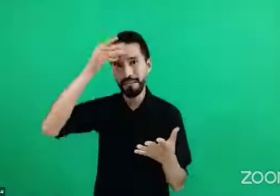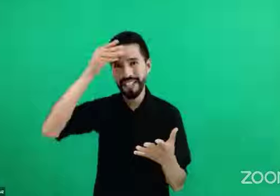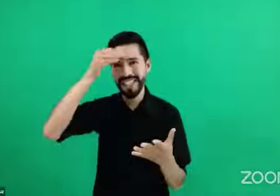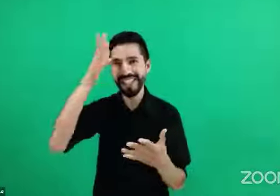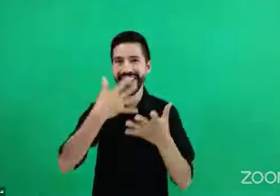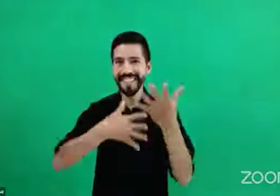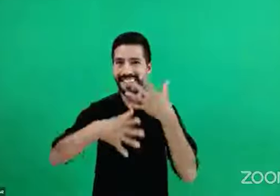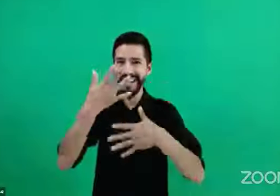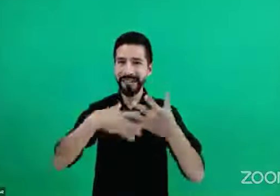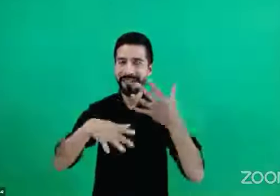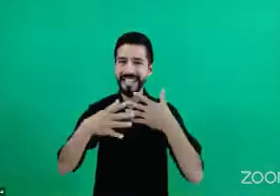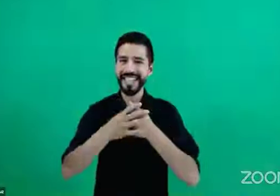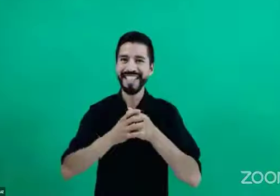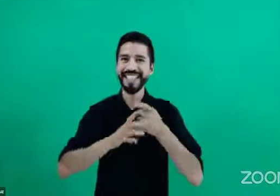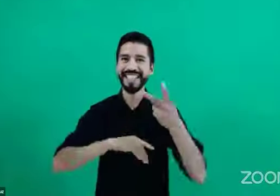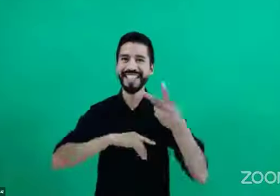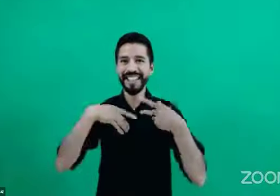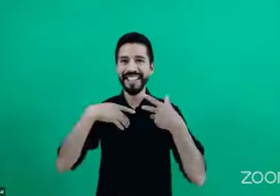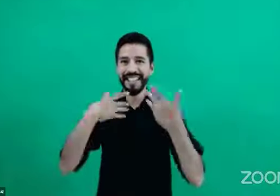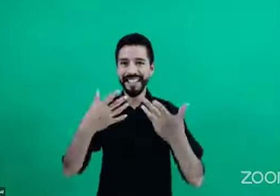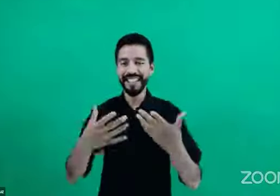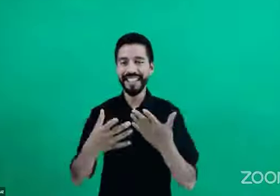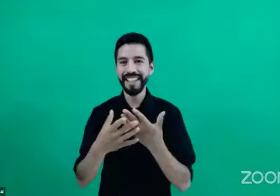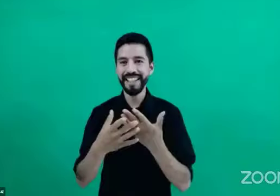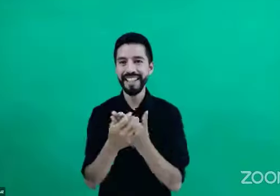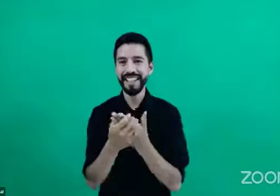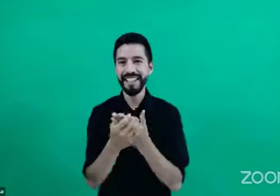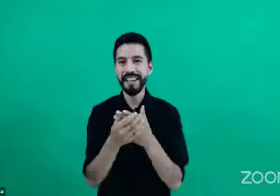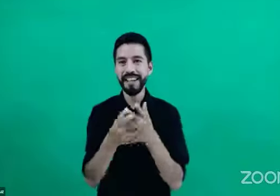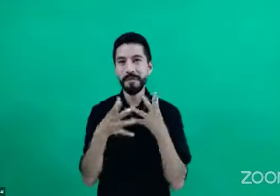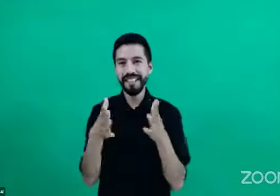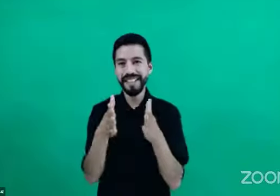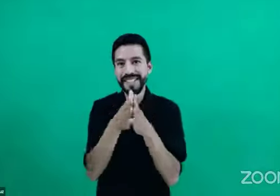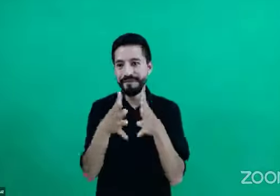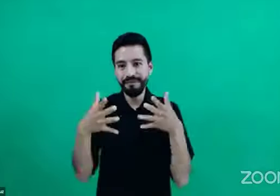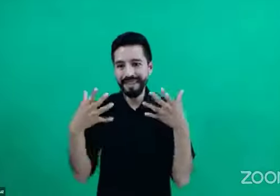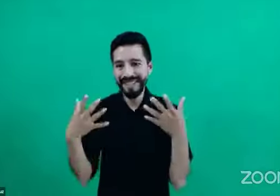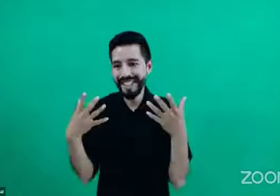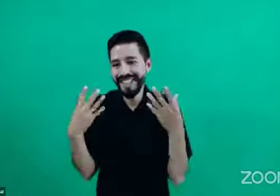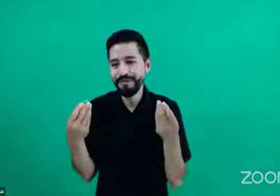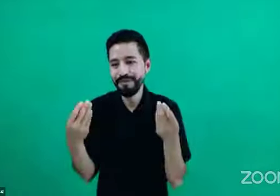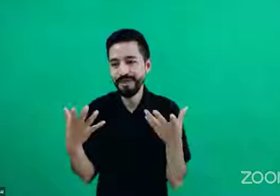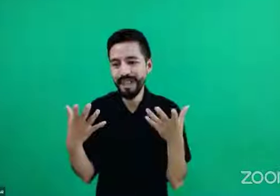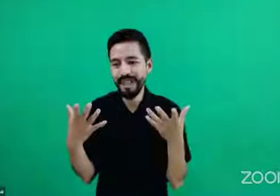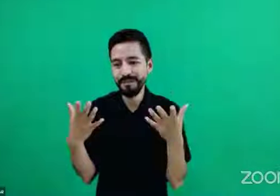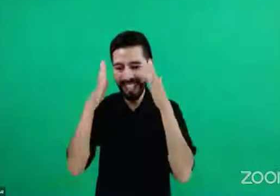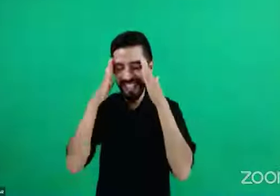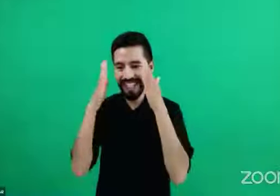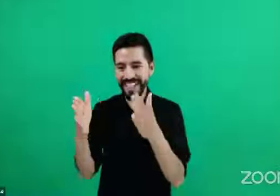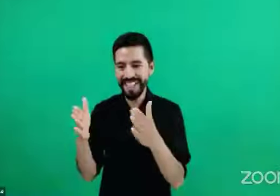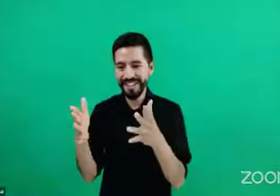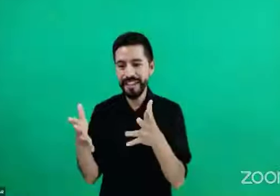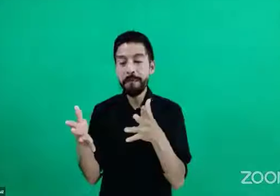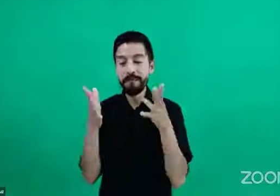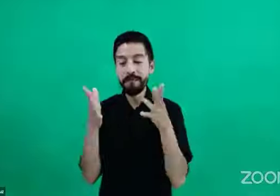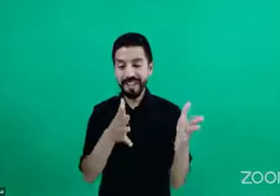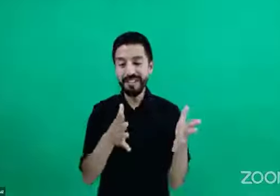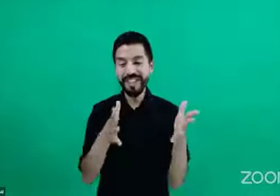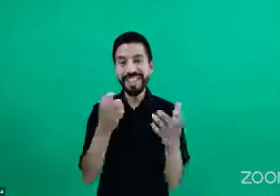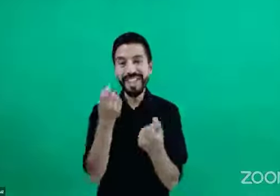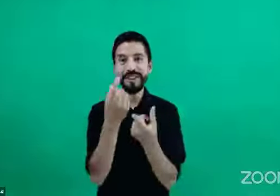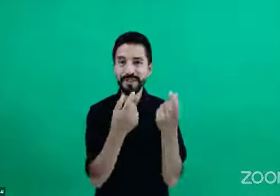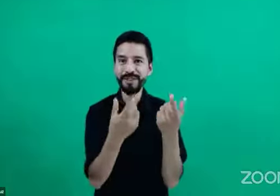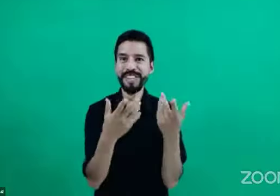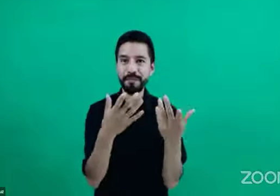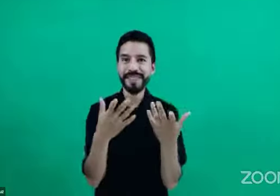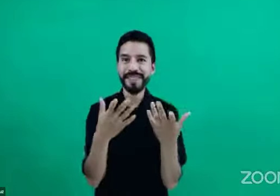para el aprendizaje de la lengua de señas. Se requiere, pues sí, se requiere mucha dedicación.